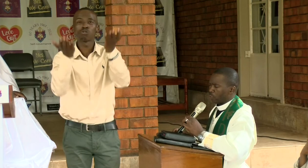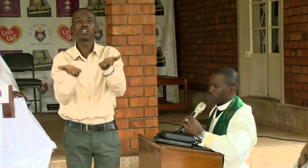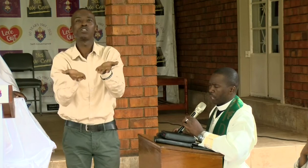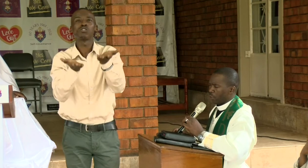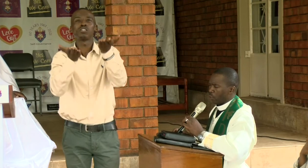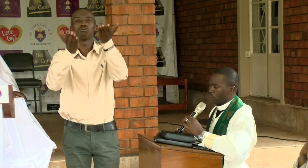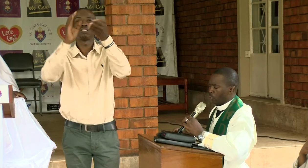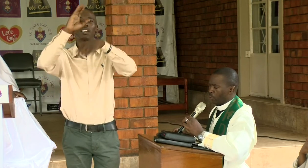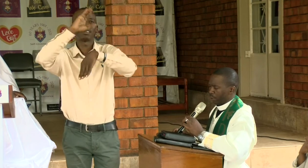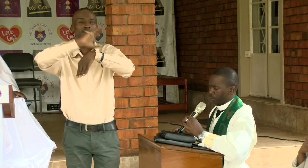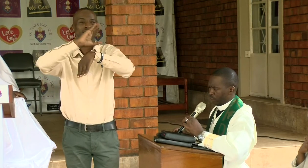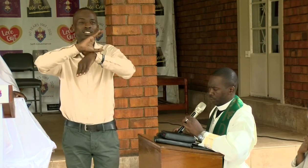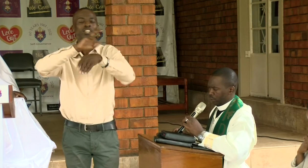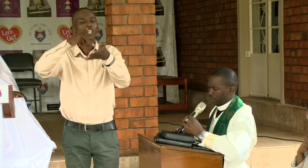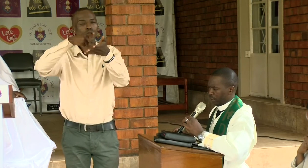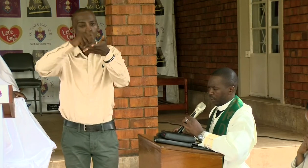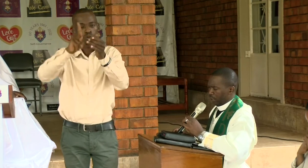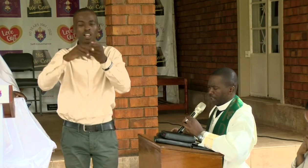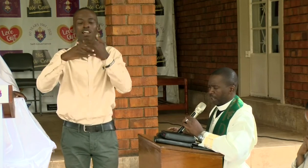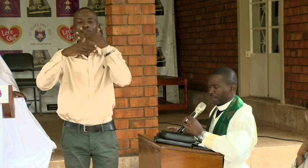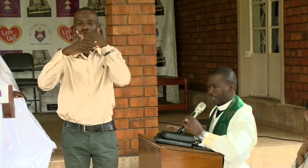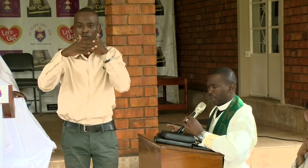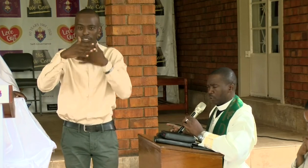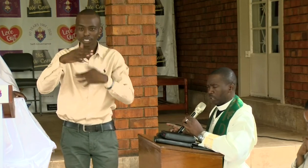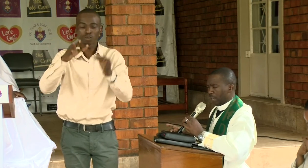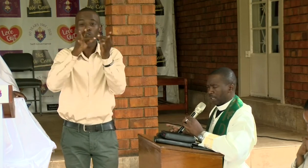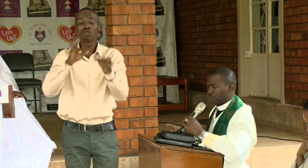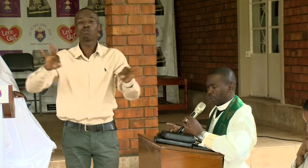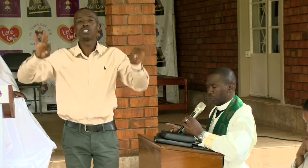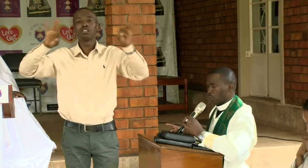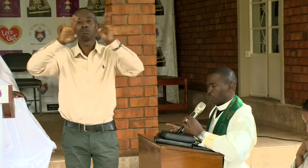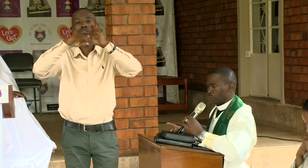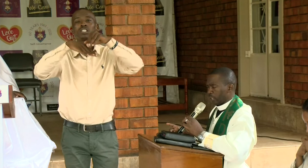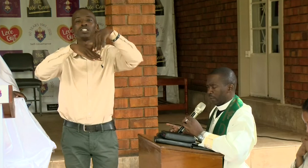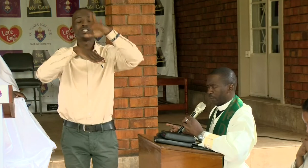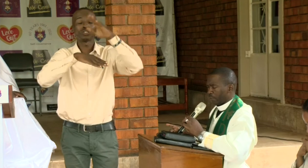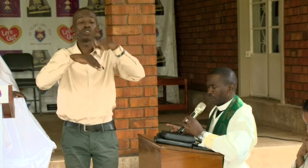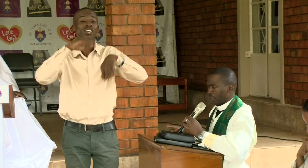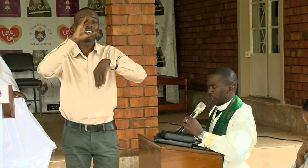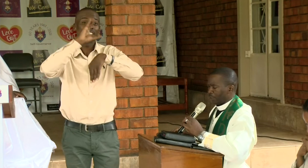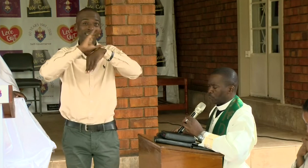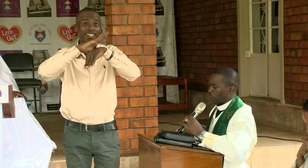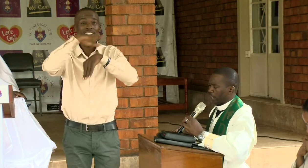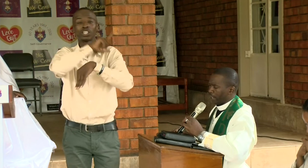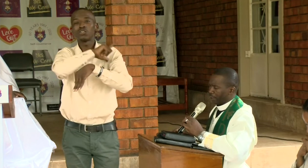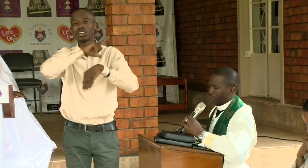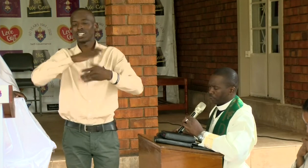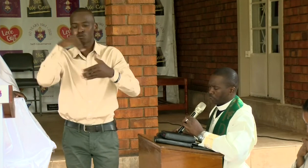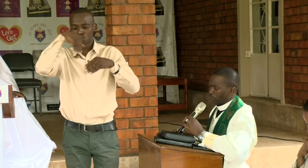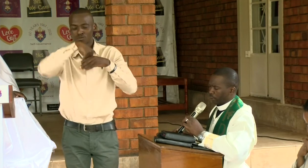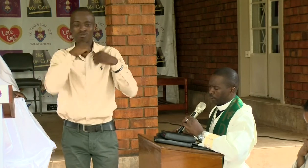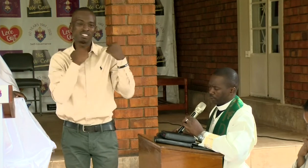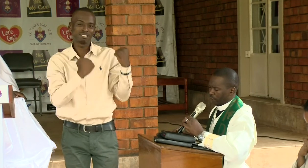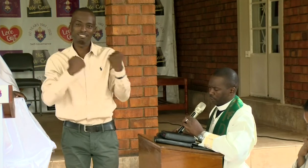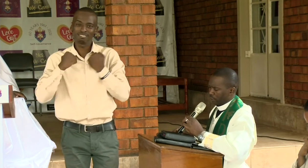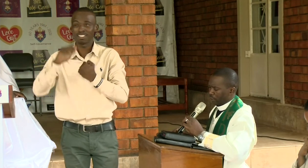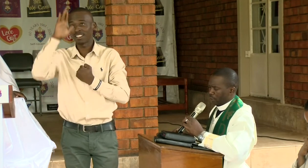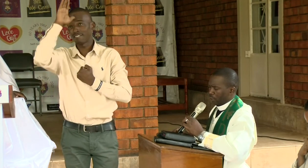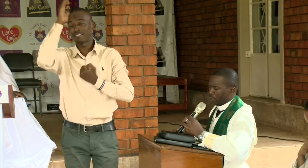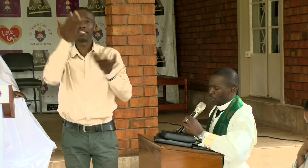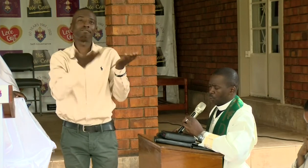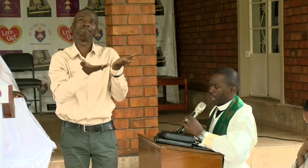giwagwa n'omusaayi gwo ogw'omuwendo mungi ekkanisa yo nno taata erimu ebisoomooza kive tukwegayira nno Katonda ow'ekisa